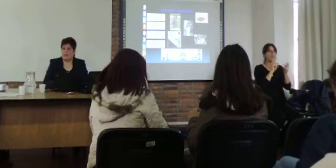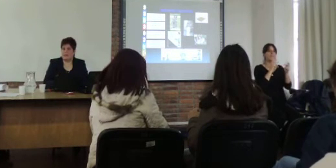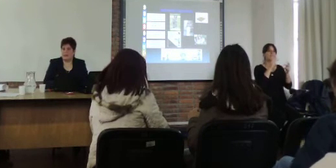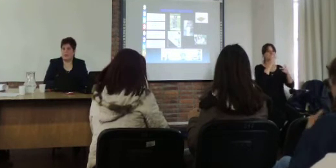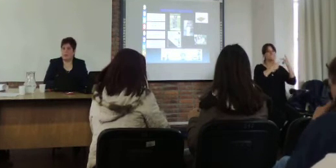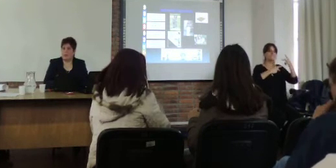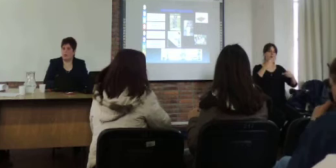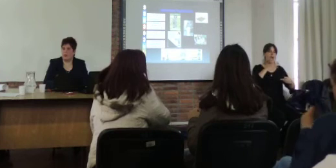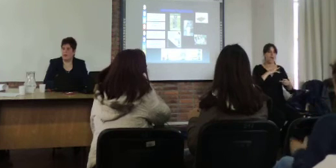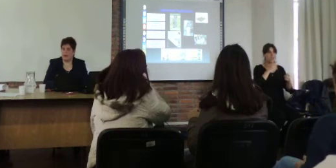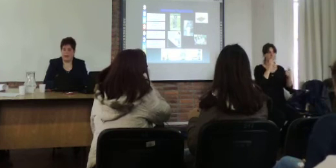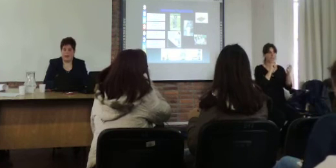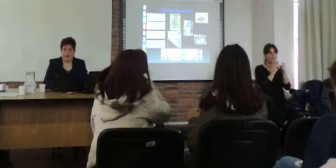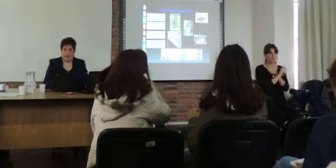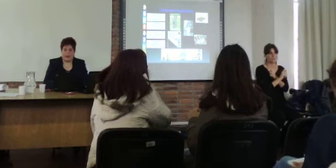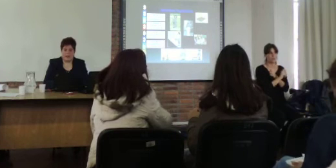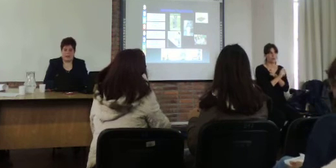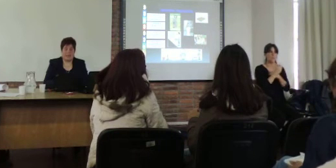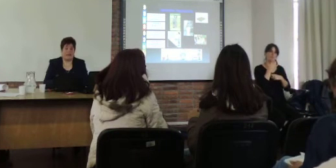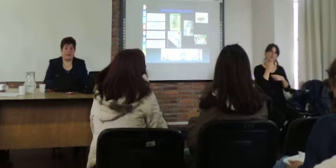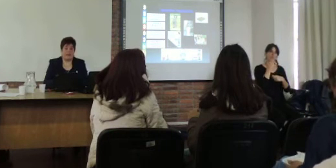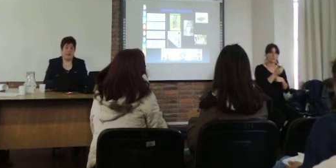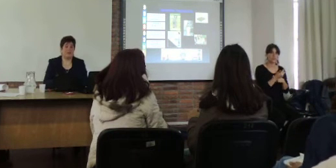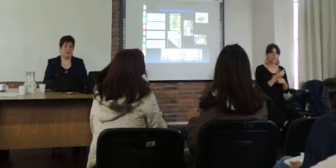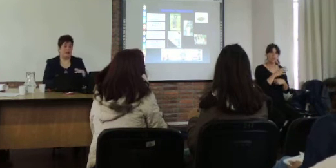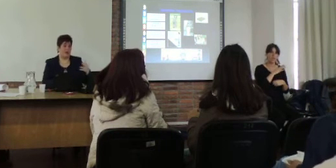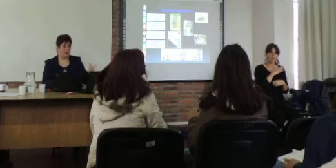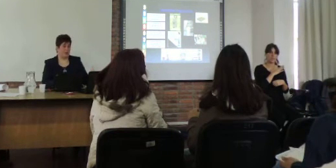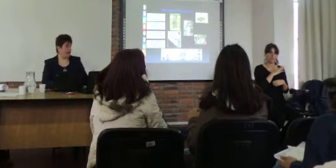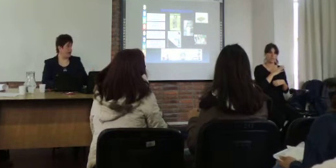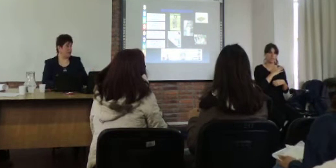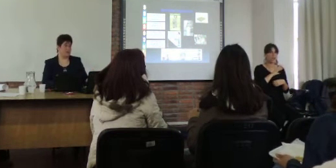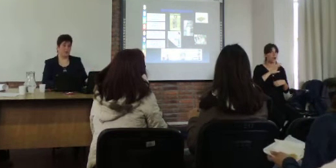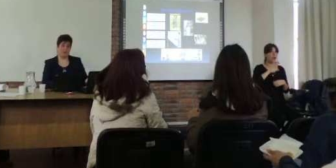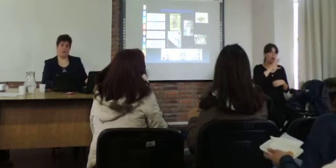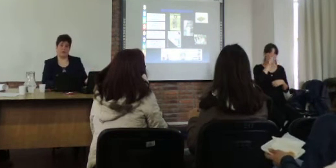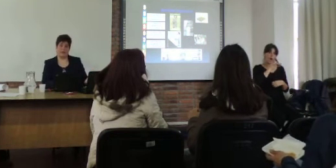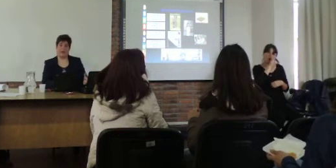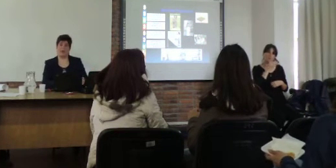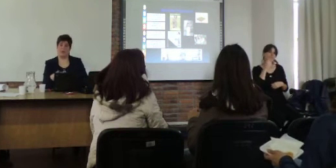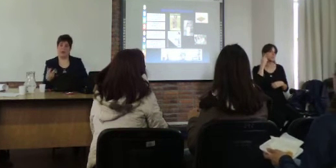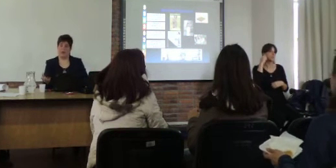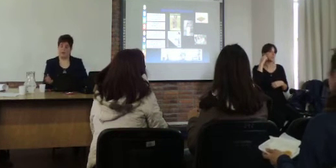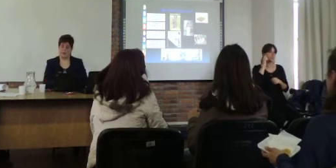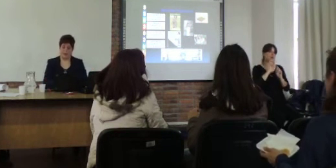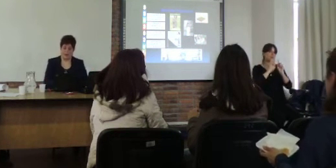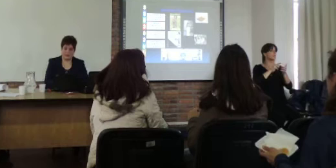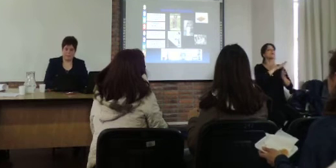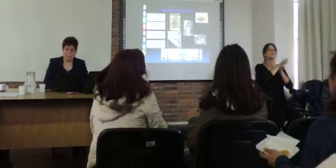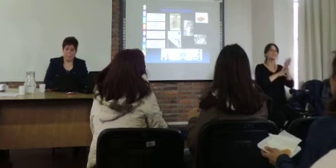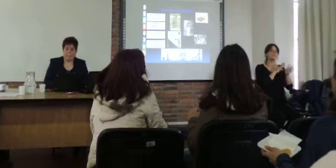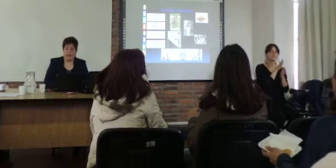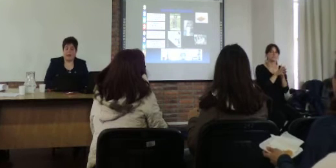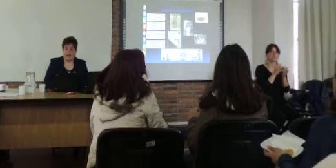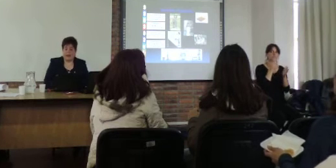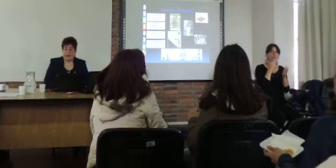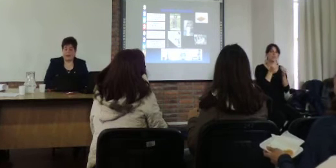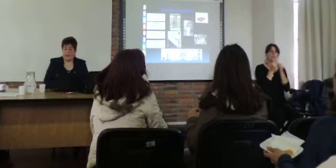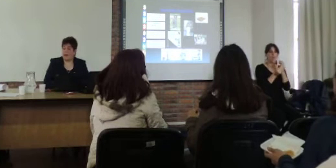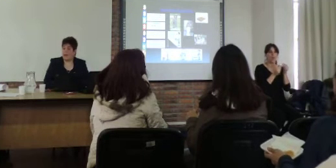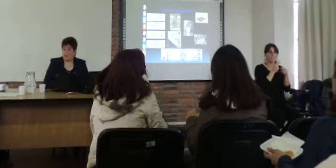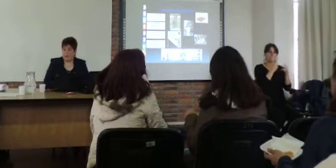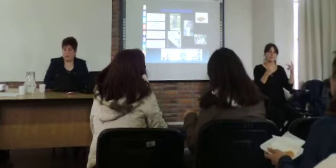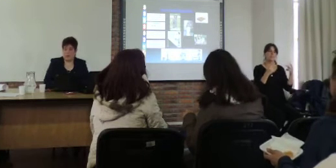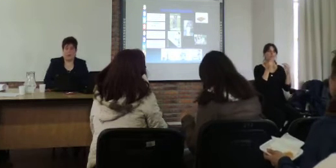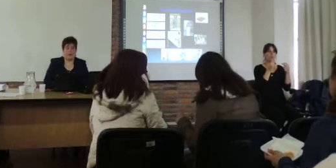yo les hablo cuando digo que se dan tanto en las lenguas auditivo-fonéticas como en las lenguas de señas? Las